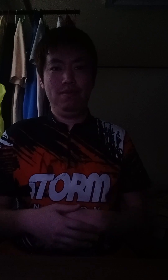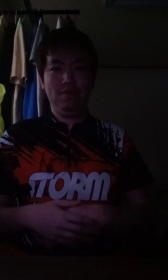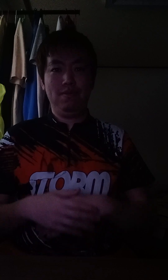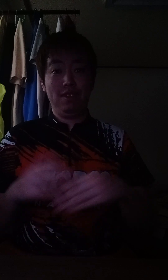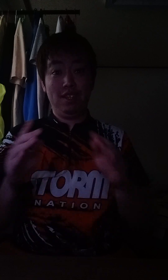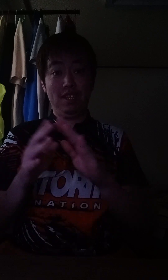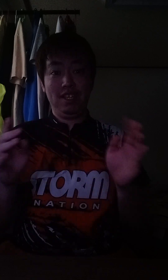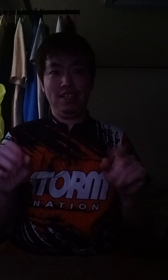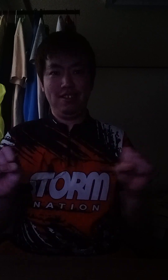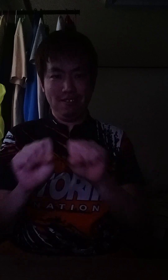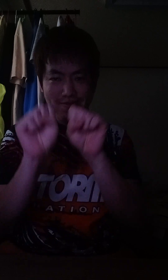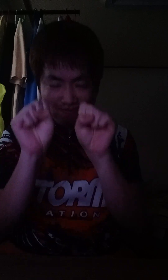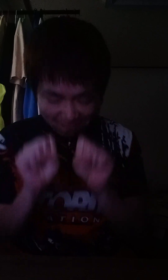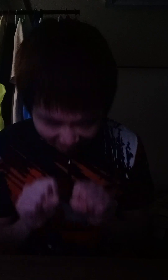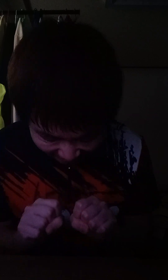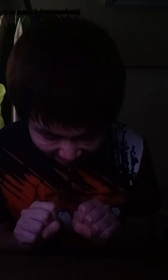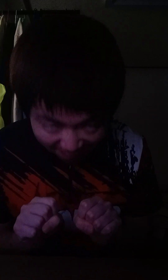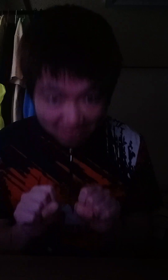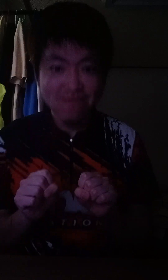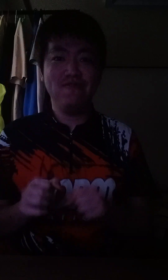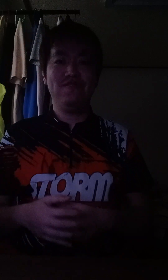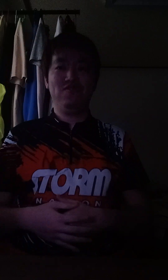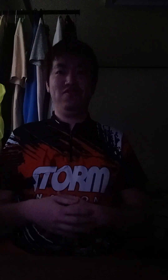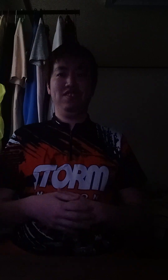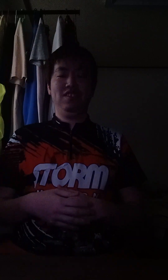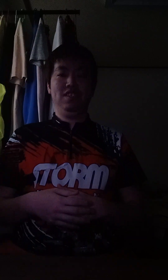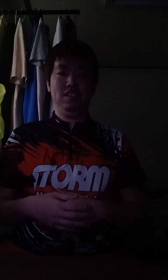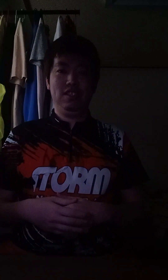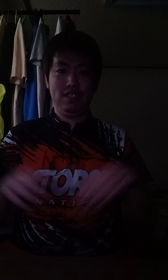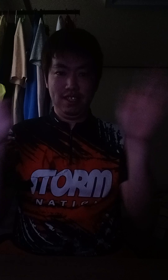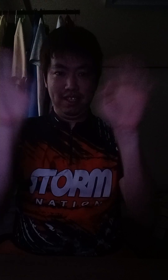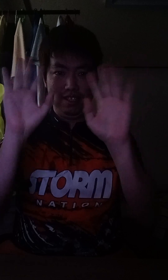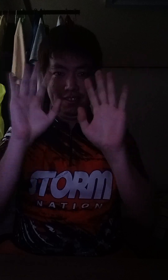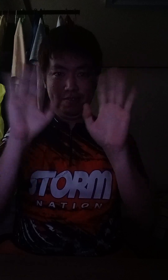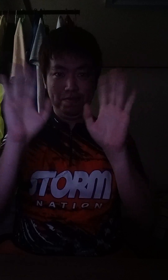네, 안녕하세요. 네, 안녕하세요.